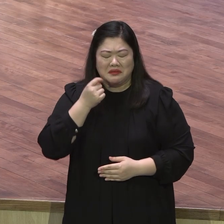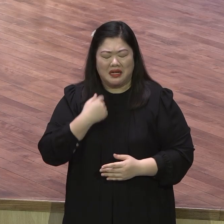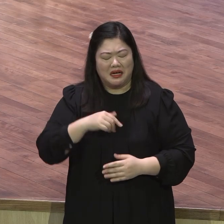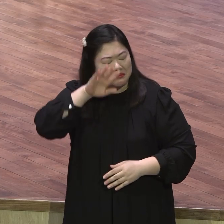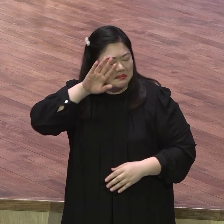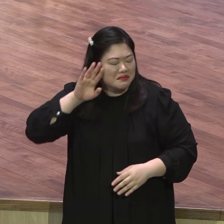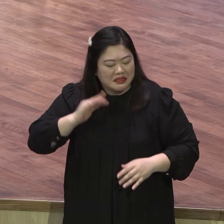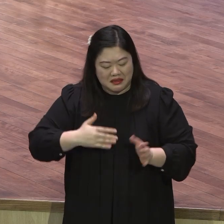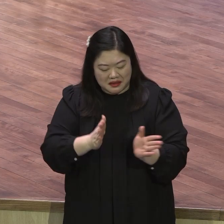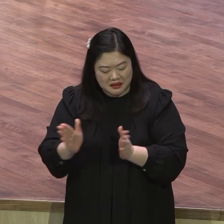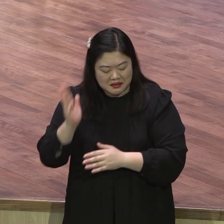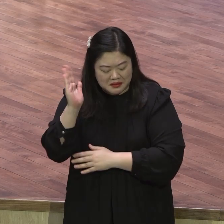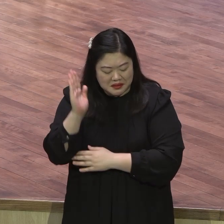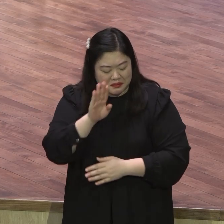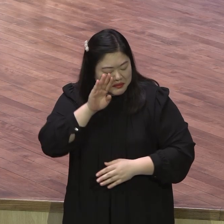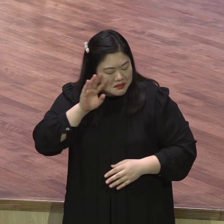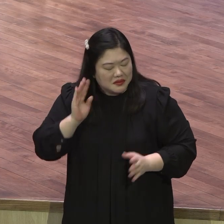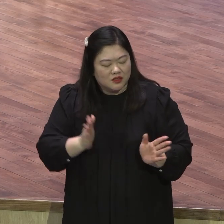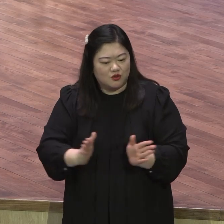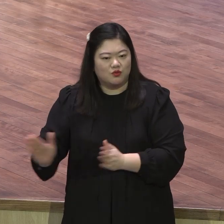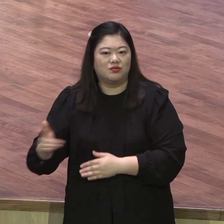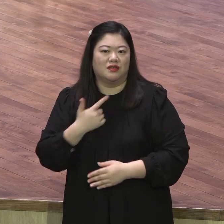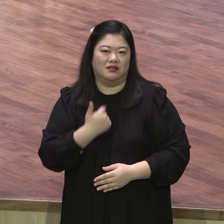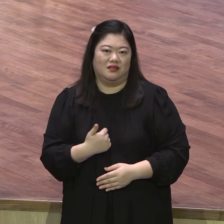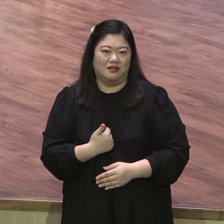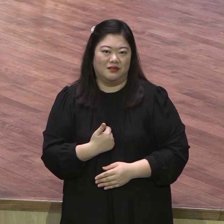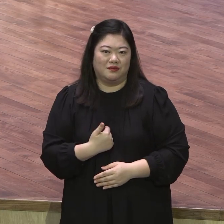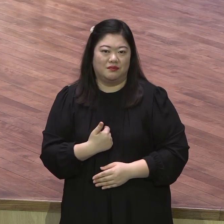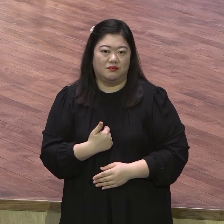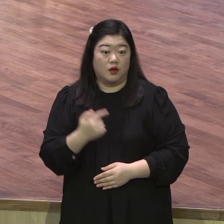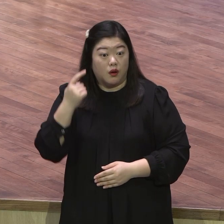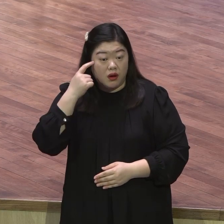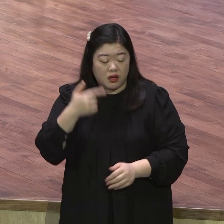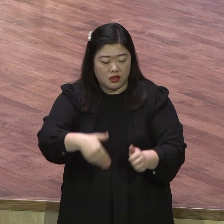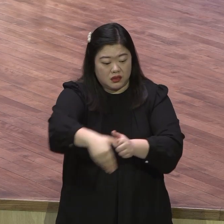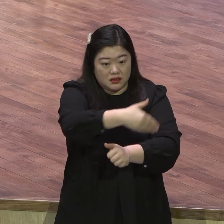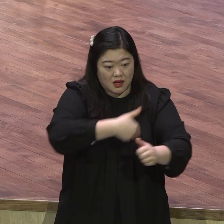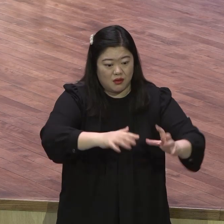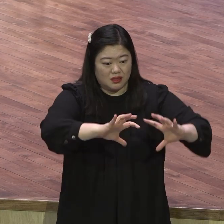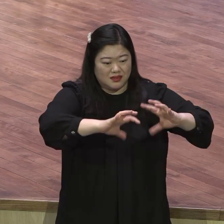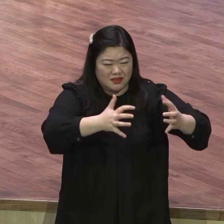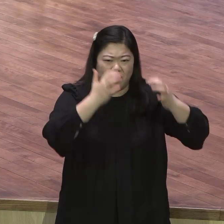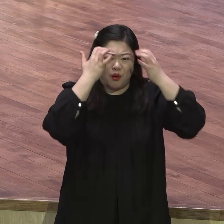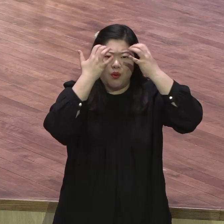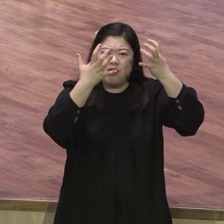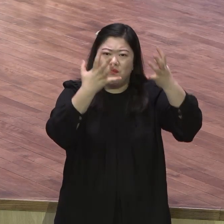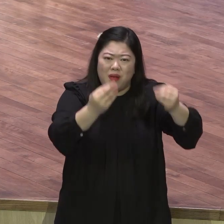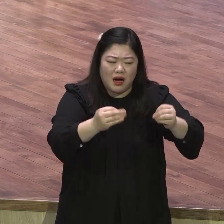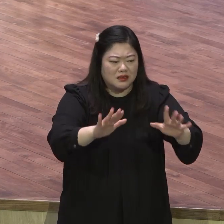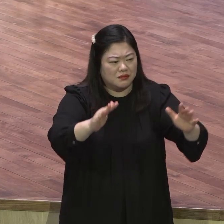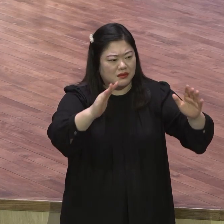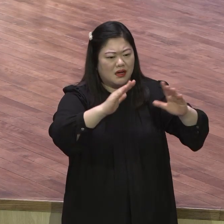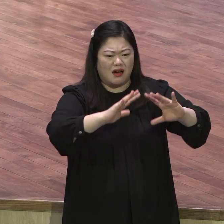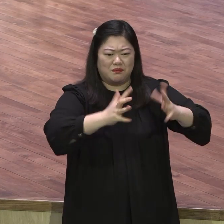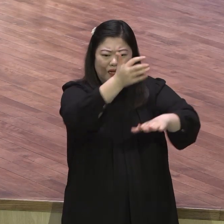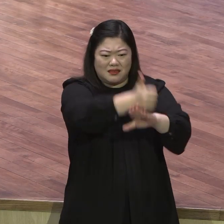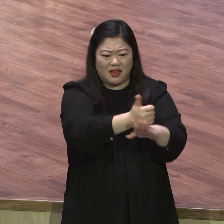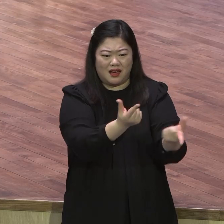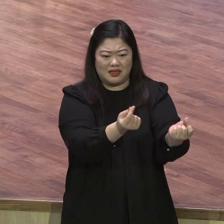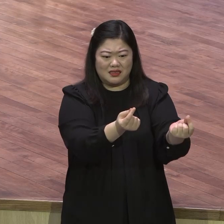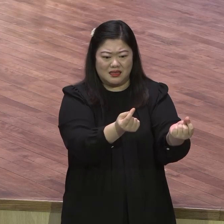고통 속에 이런 고통 속에 이 부활의 기쁨 부활 이